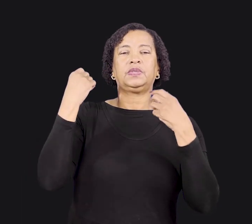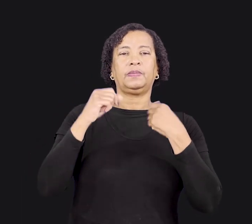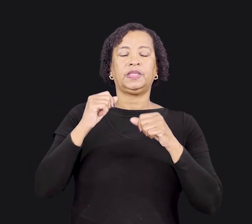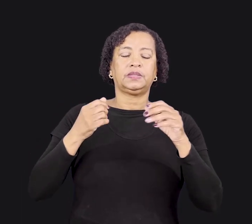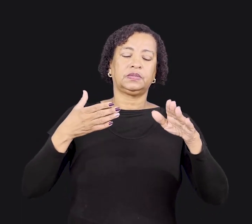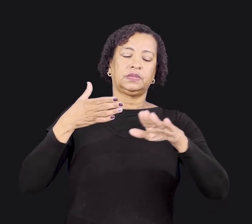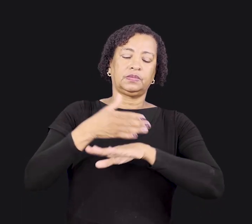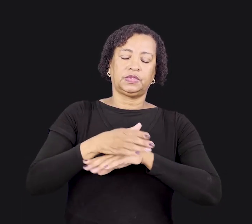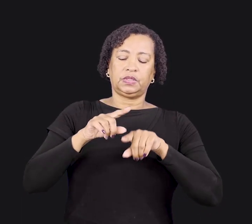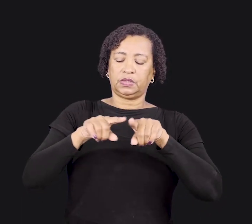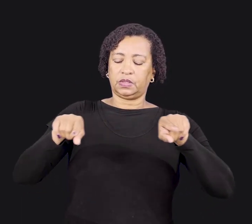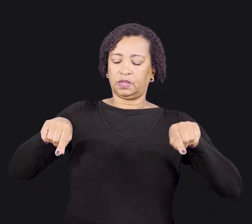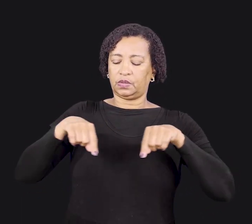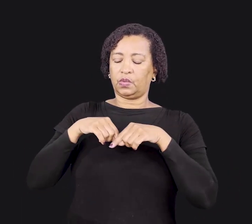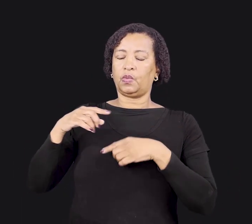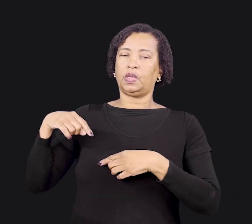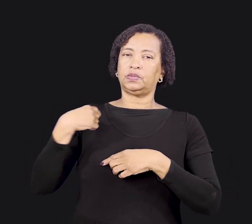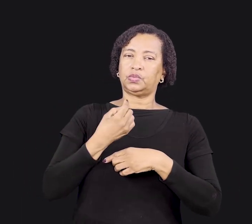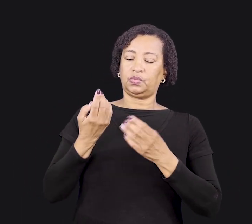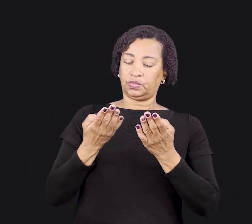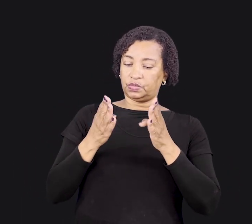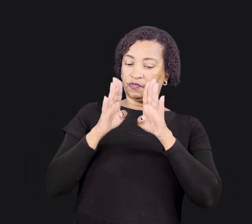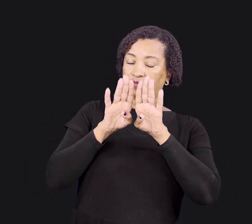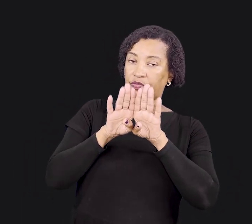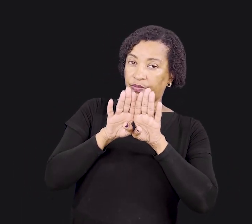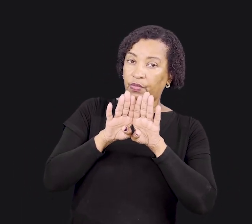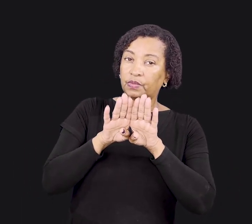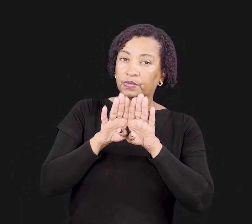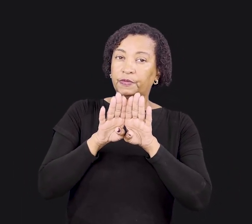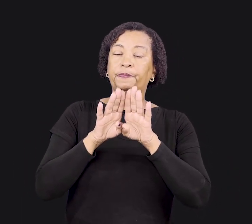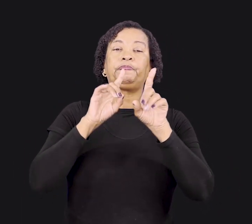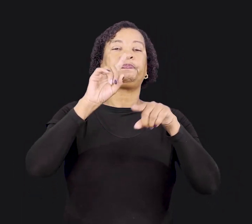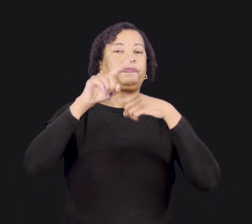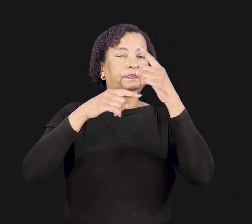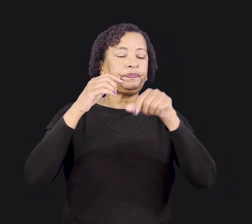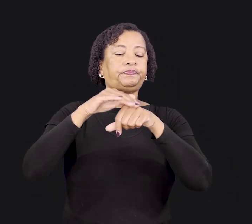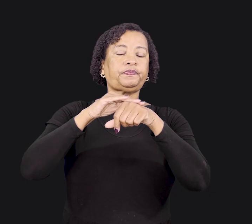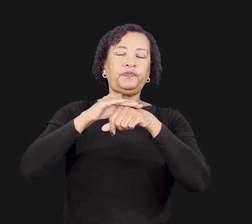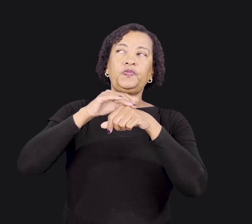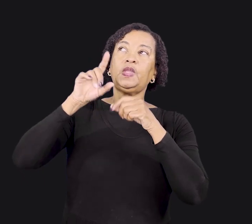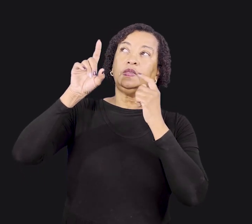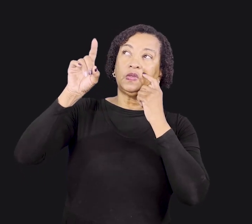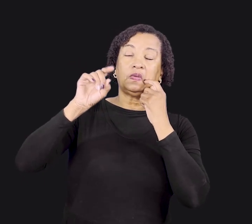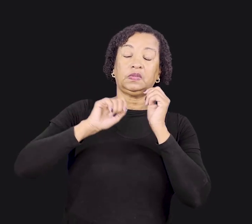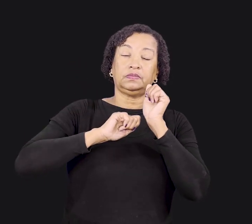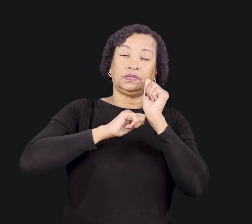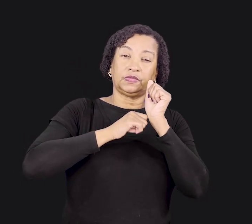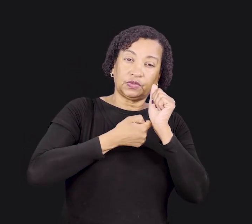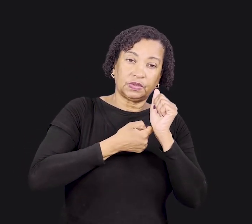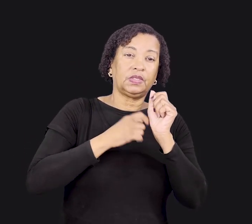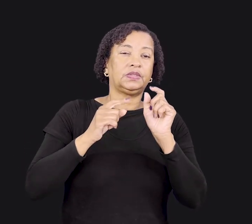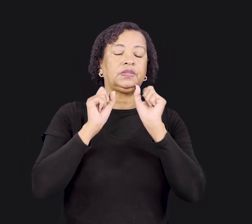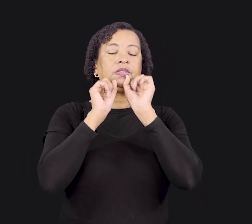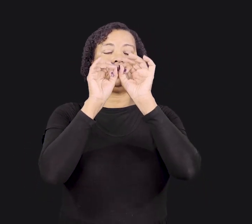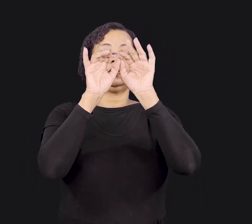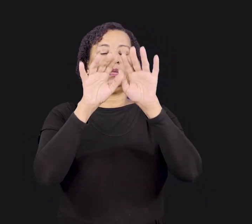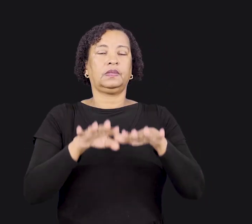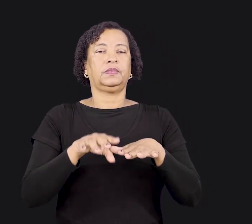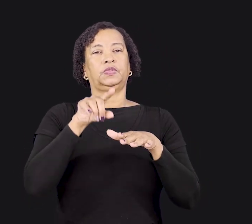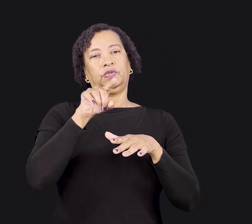em nosso quarto e fechar a porta. Aí então fale com Deus que está em secreto e Ele o recompensará.